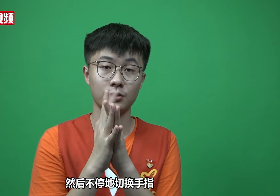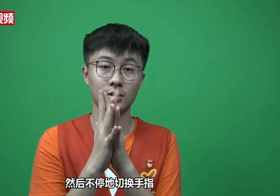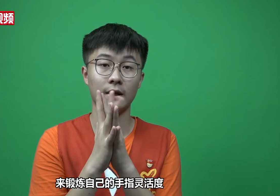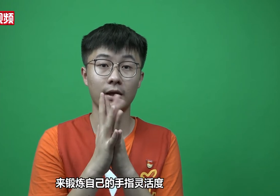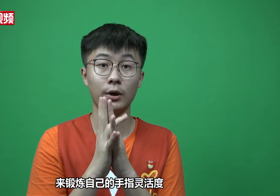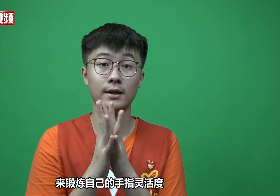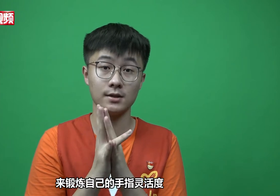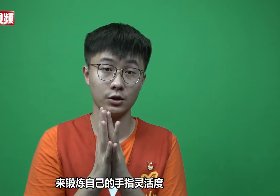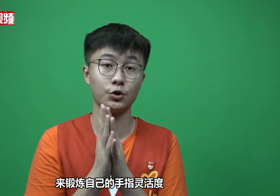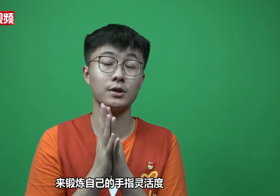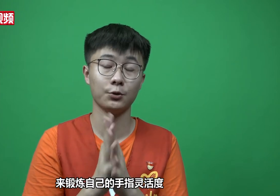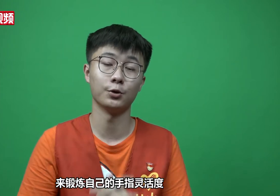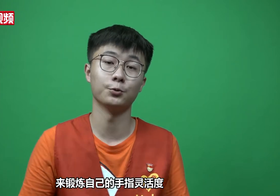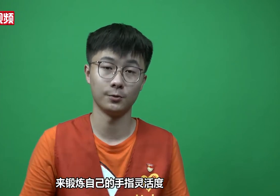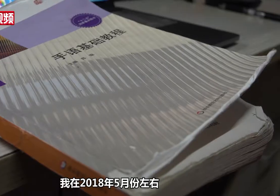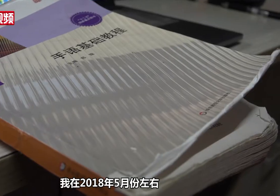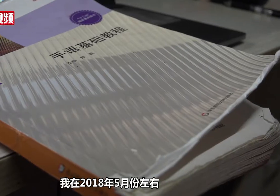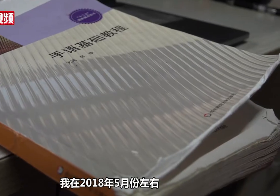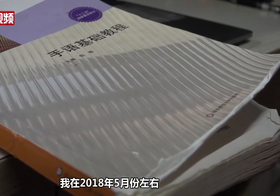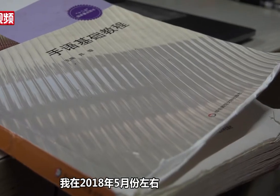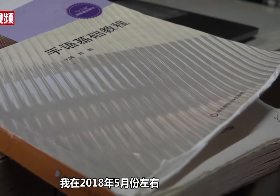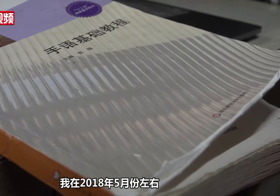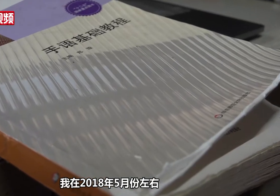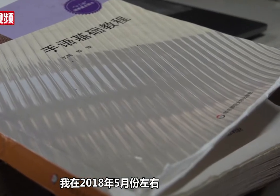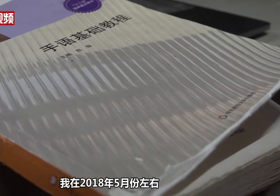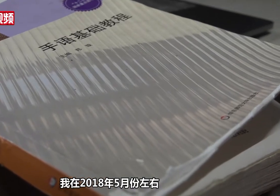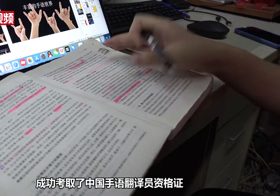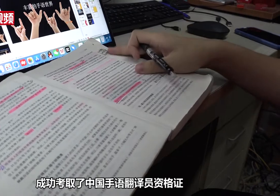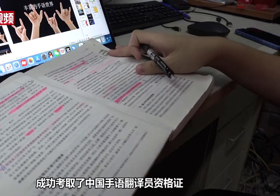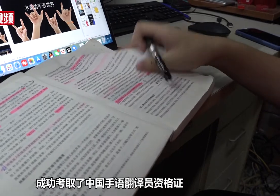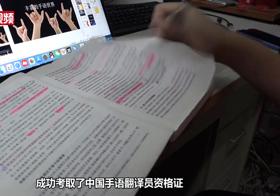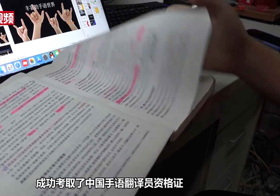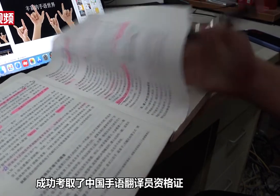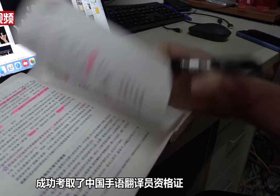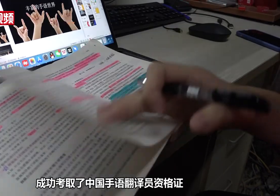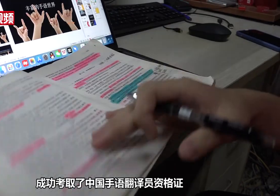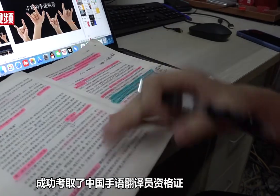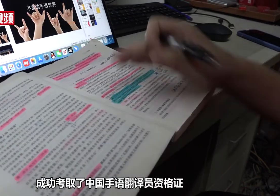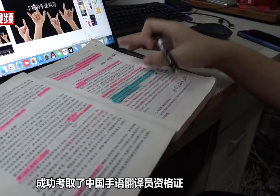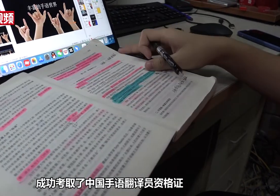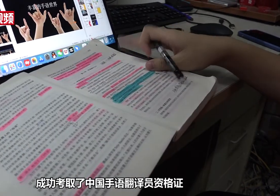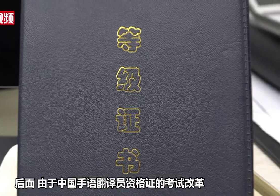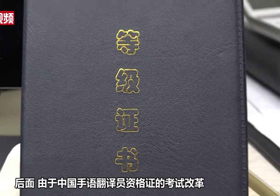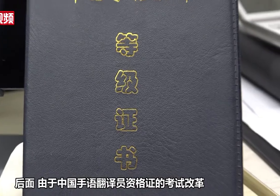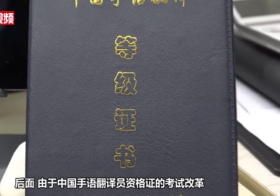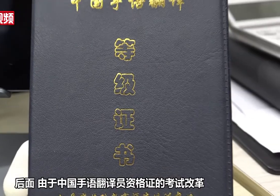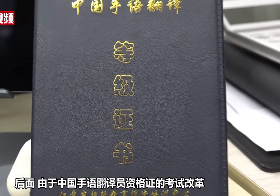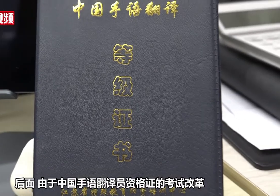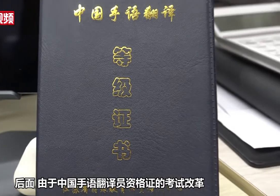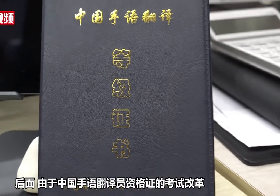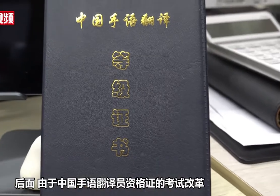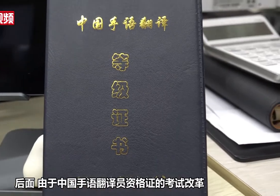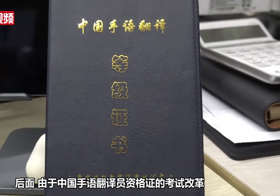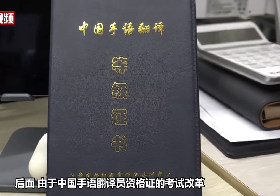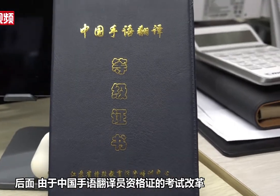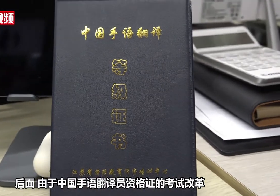换手指来锻炼自己的手指灵活度。我在2018年5月份左右成功考取了中国手语翻译员资格证，后面由于